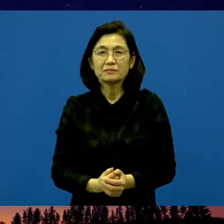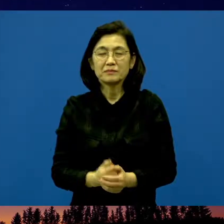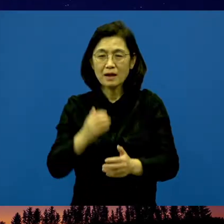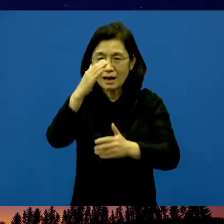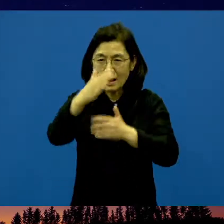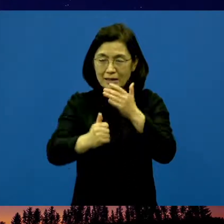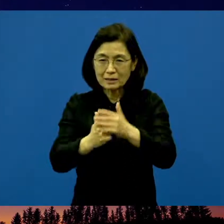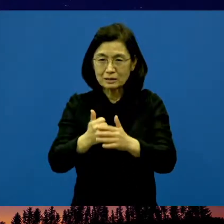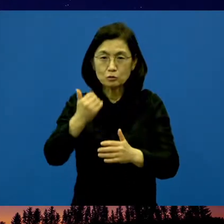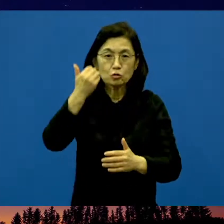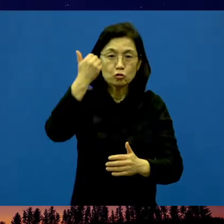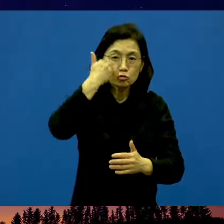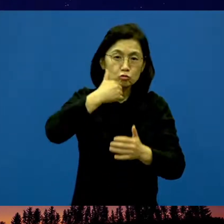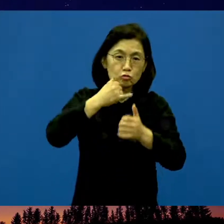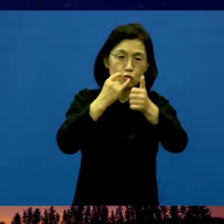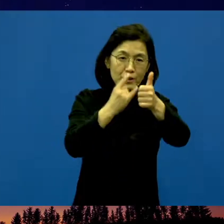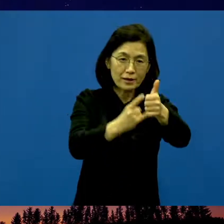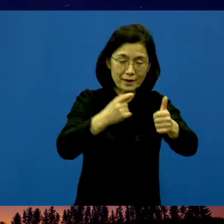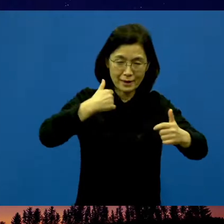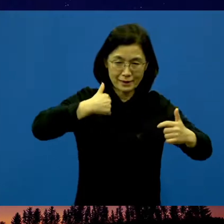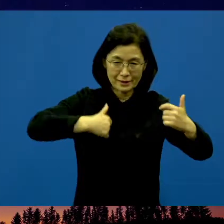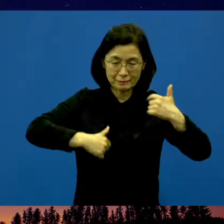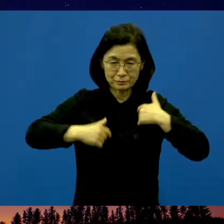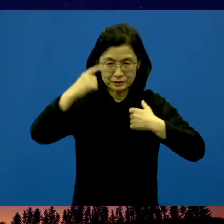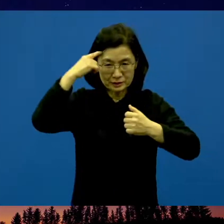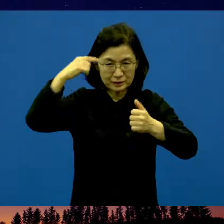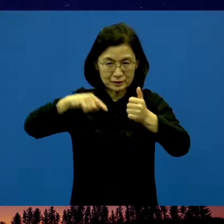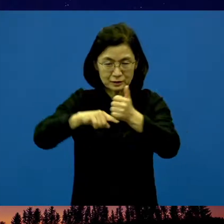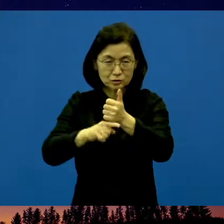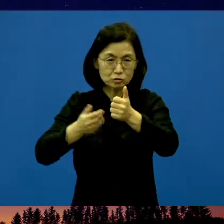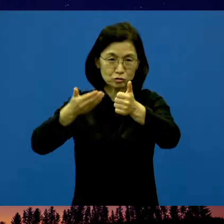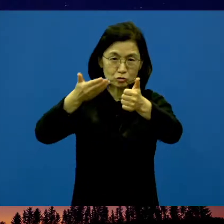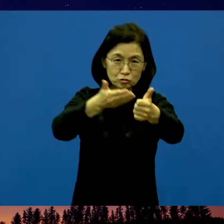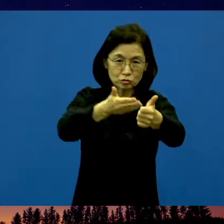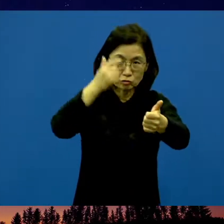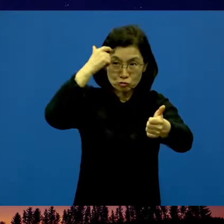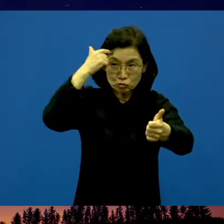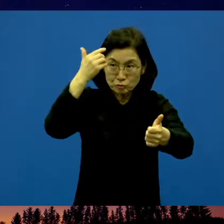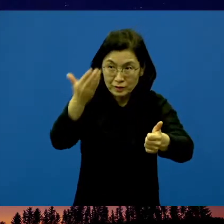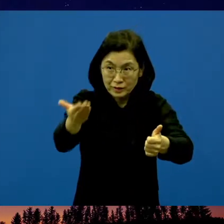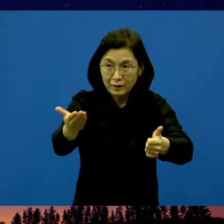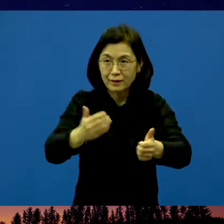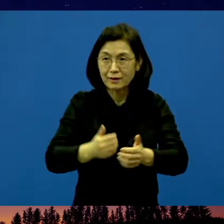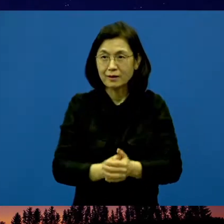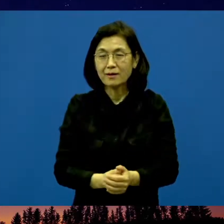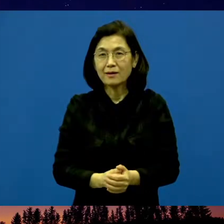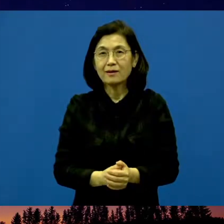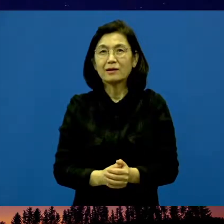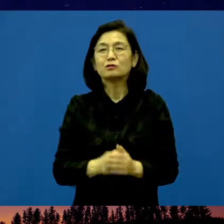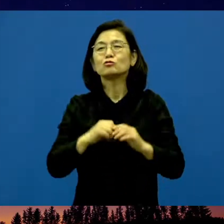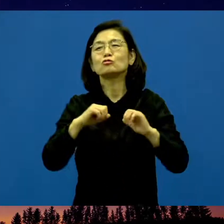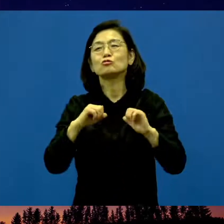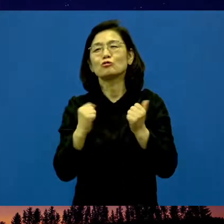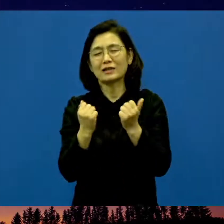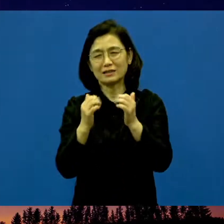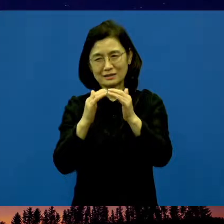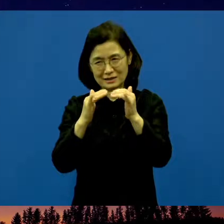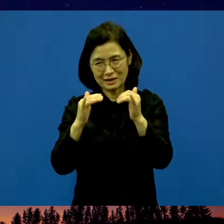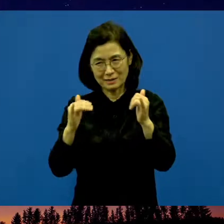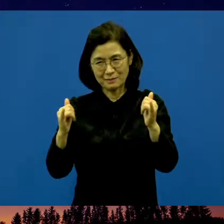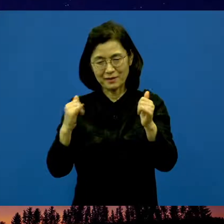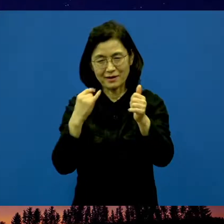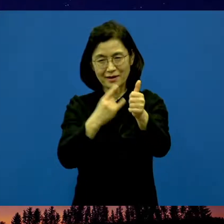뜻을 심어주느냐 하면 그것에 순종하려고 하는 사람의 생각 안에 그것을 불어넣어 주신다는